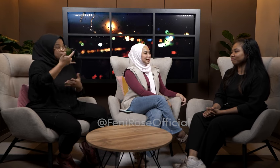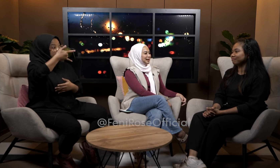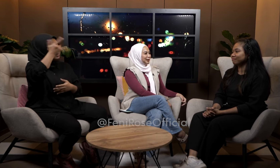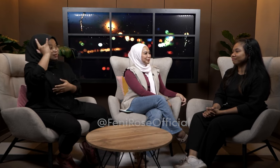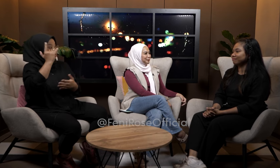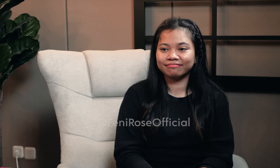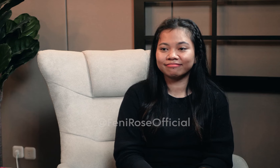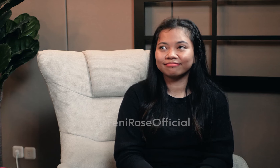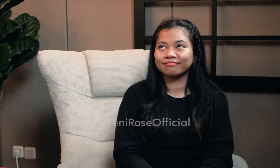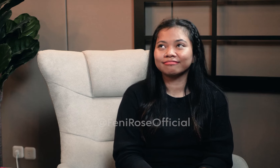Ganjar